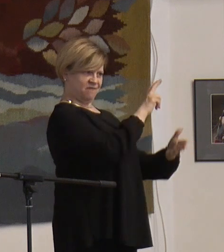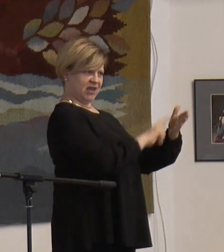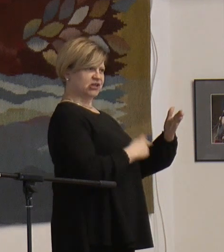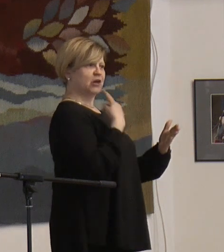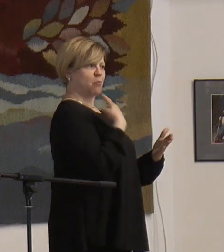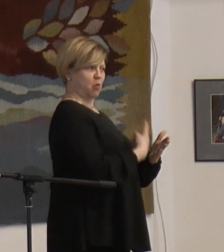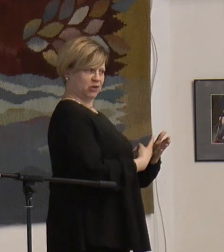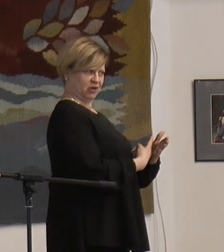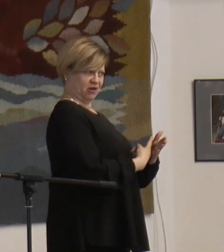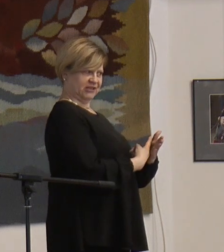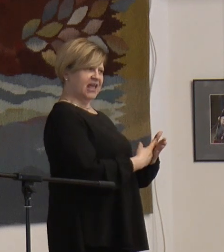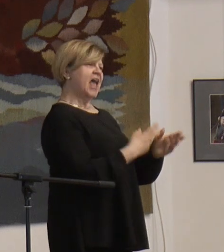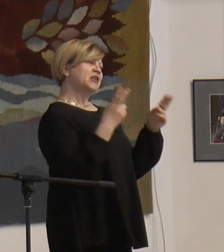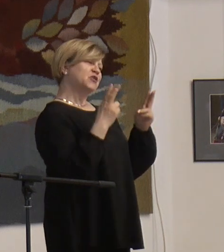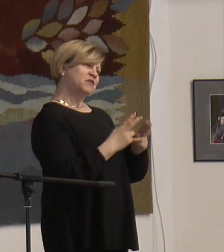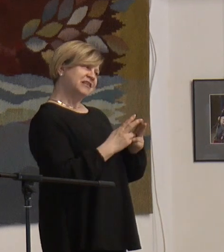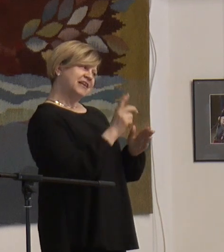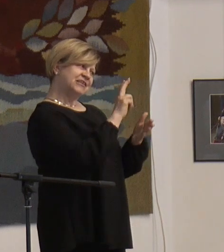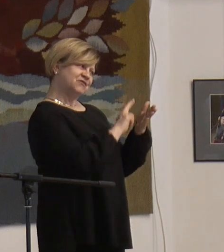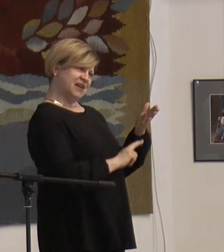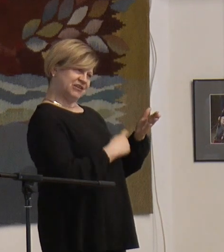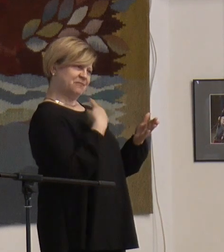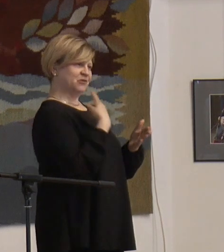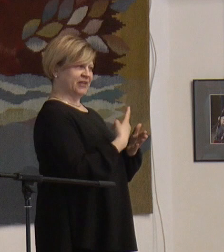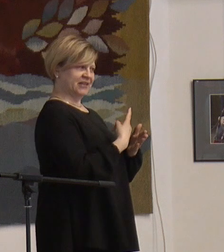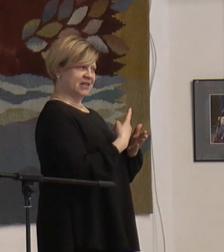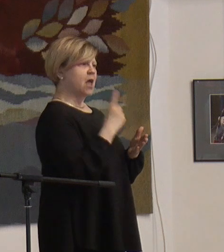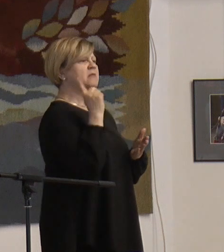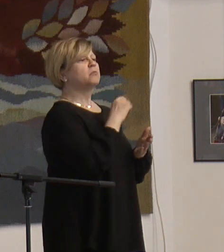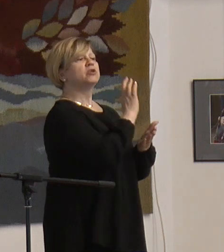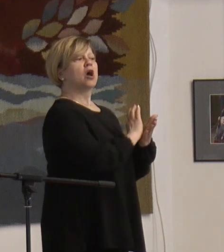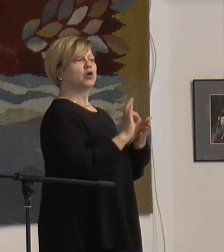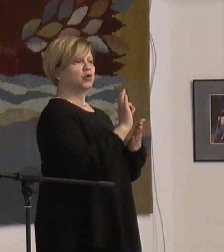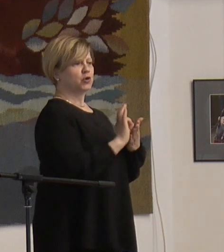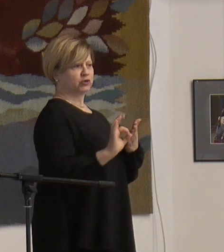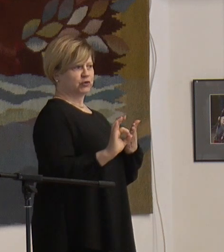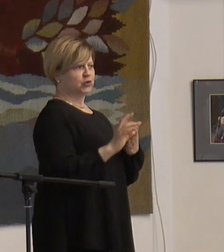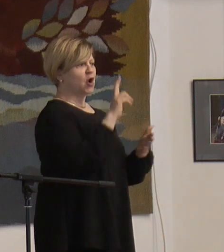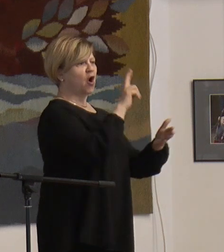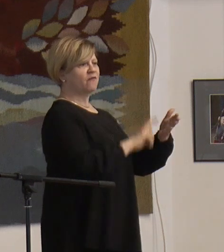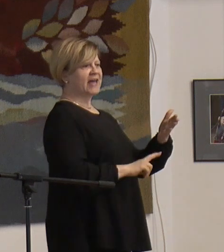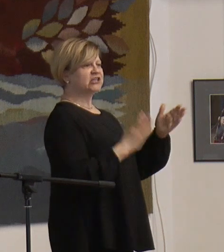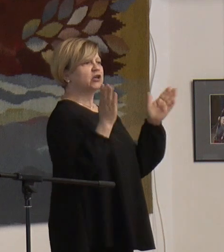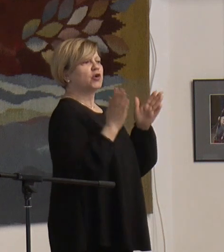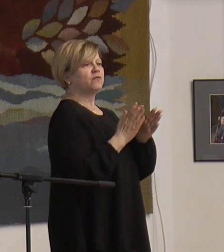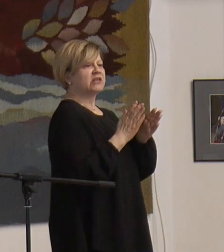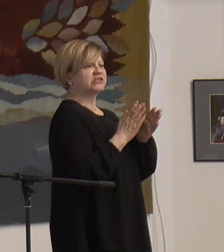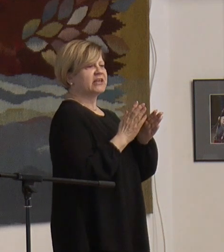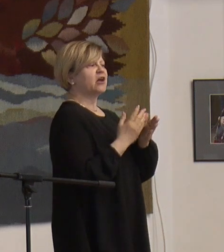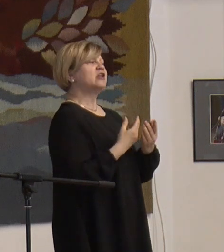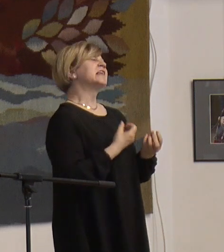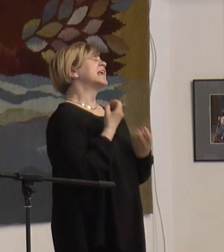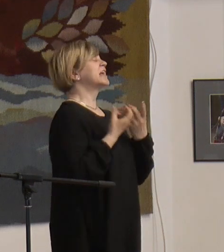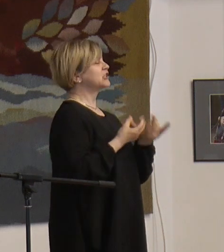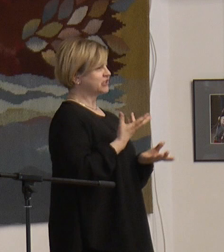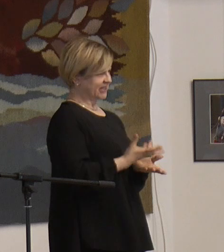mondani. Egy rövidke kis verset mondott el. Na de mit mond a költő? A versnek a rövidsége, az ékessége.